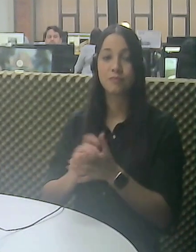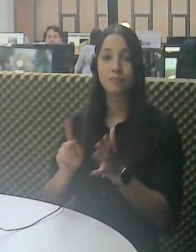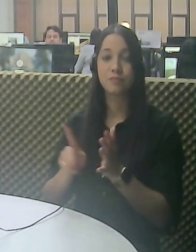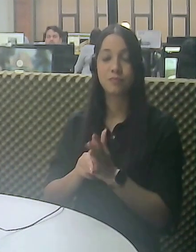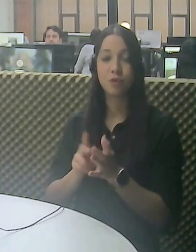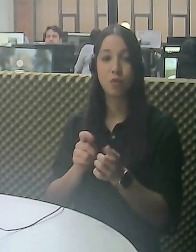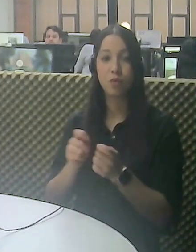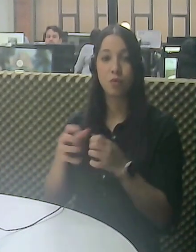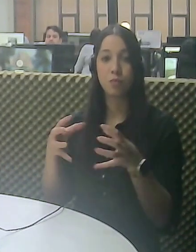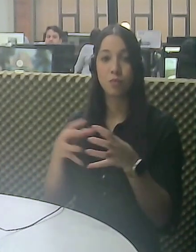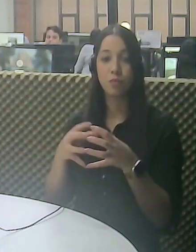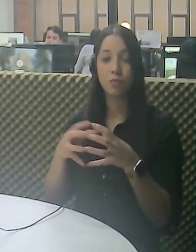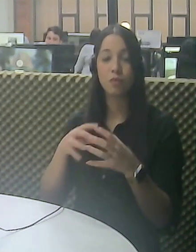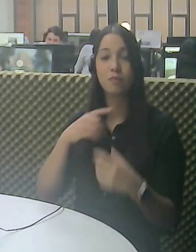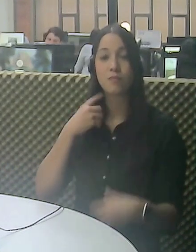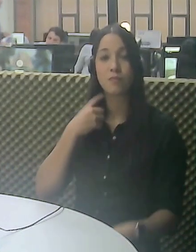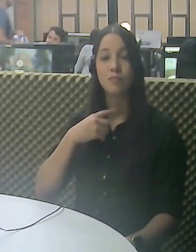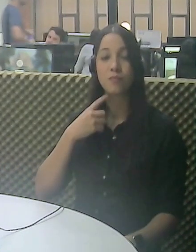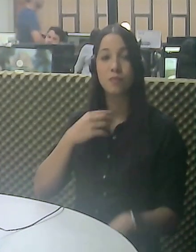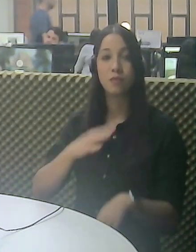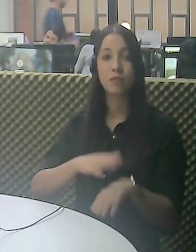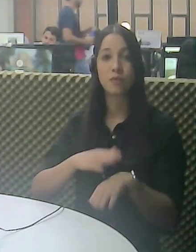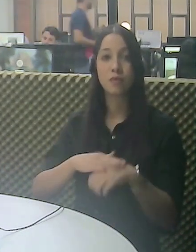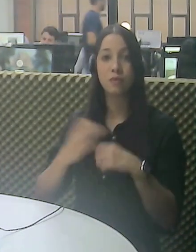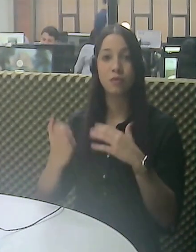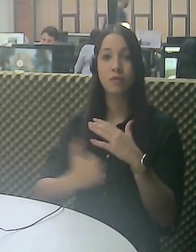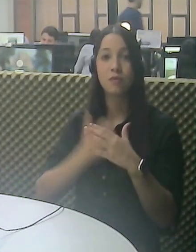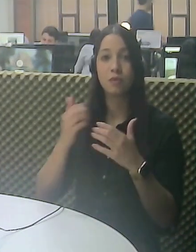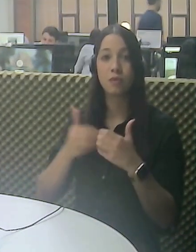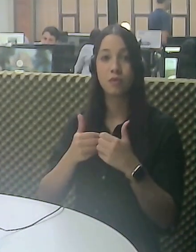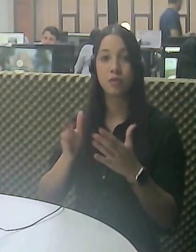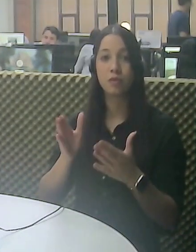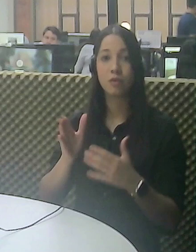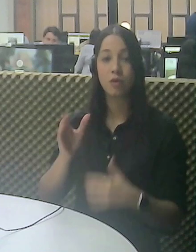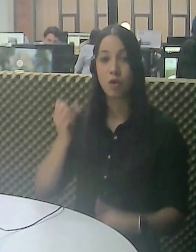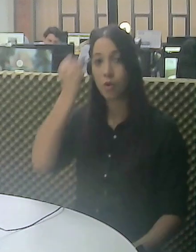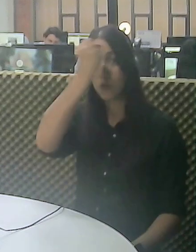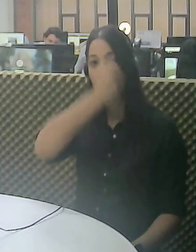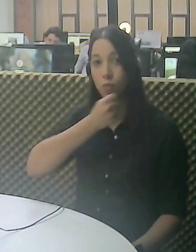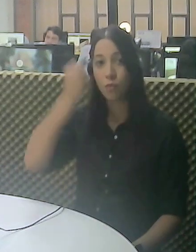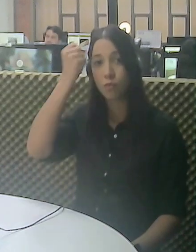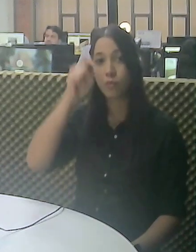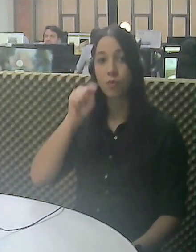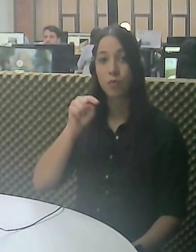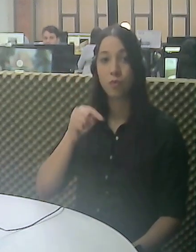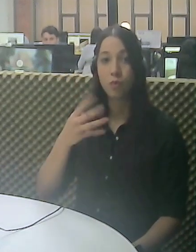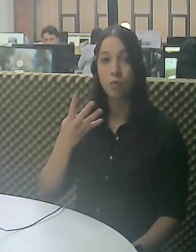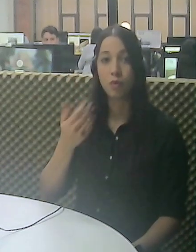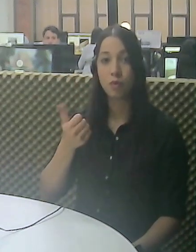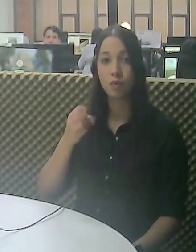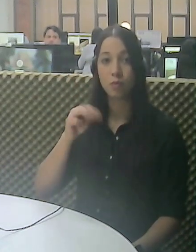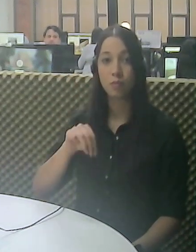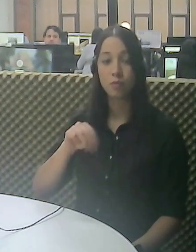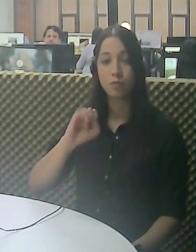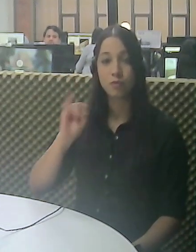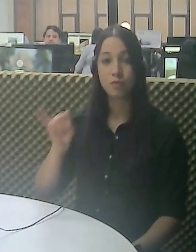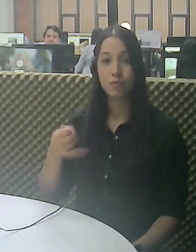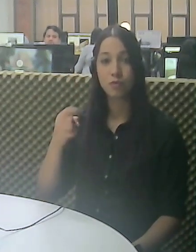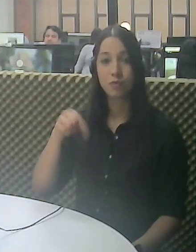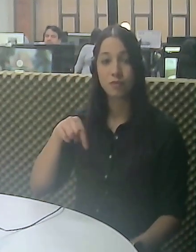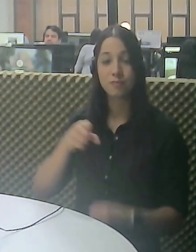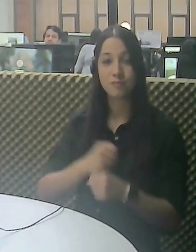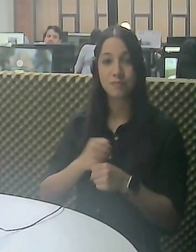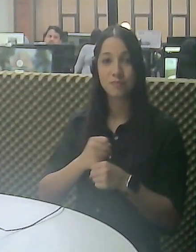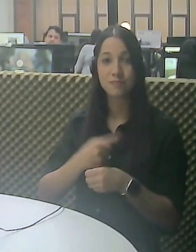do Estado de Minas Gerais, o tempo médio para abrir uma empresa em Uberlândia foi de 8 horas e 41 minutos em janeiro deste ano.